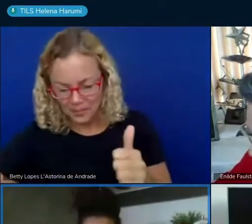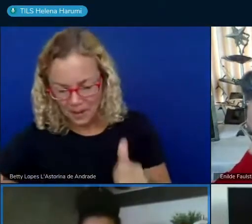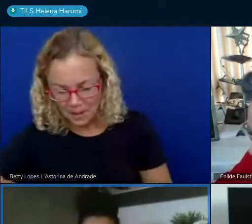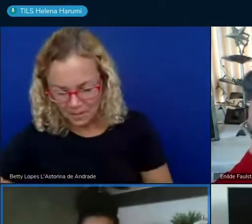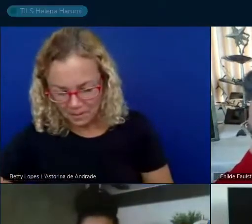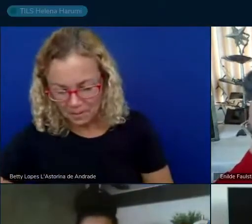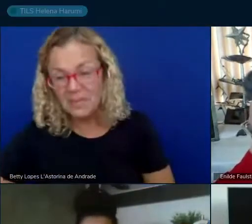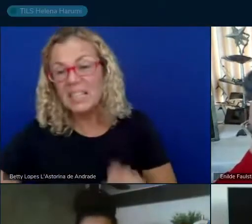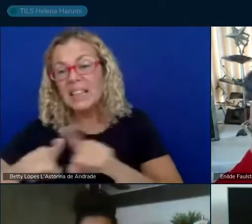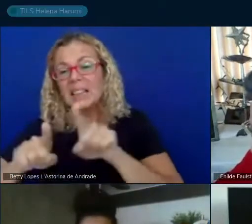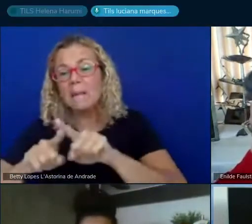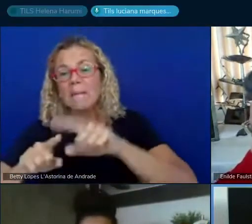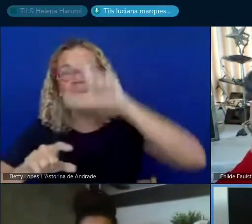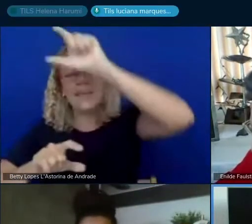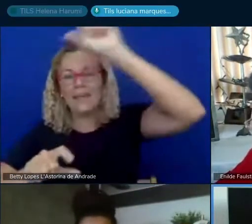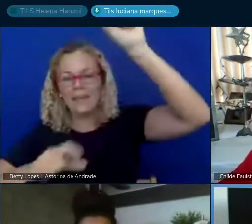mesmo.